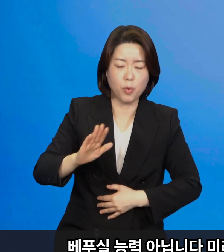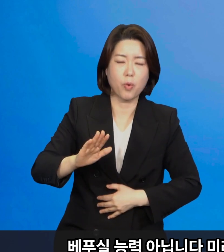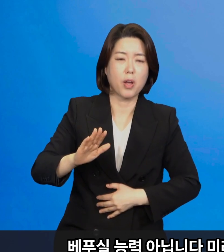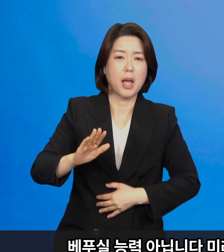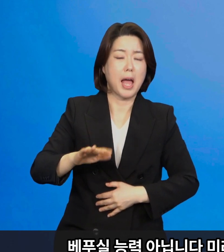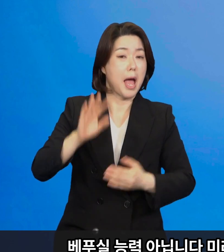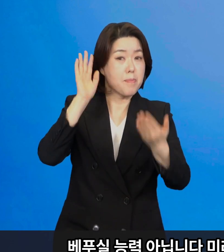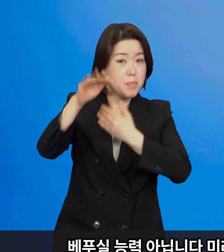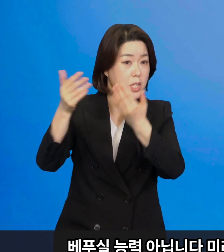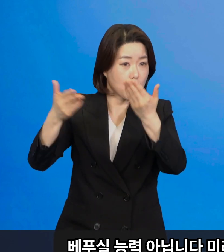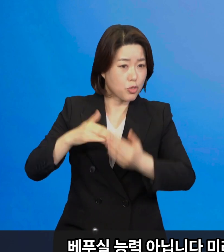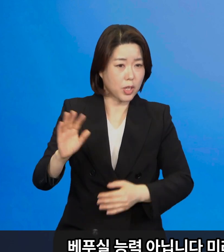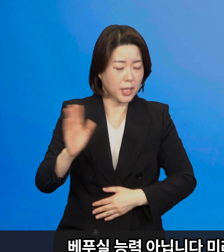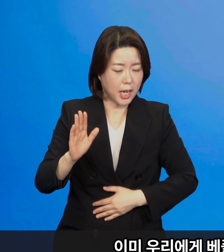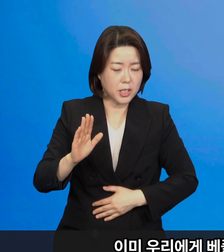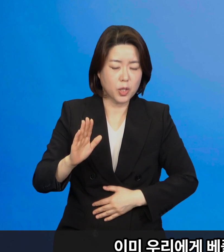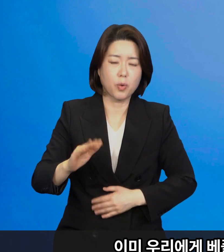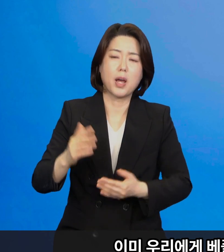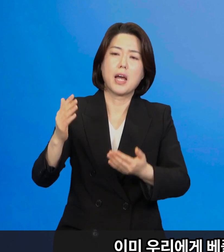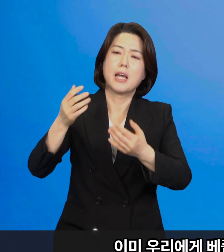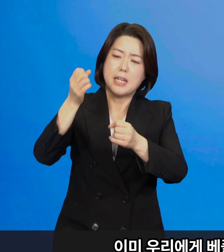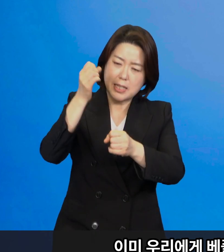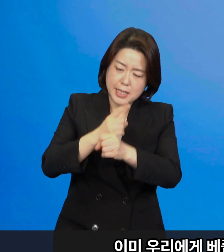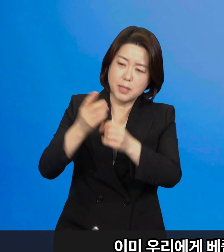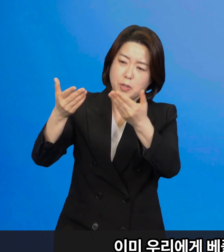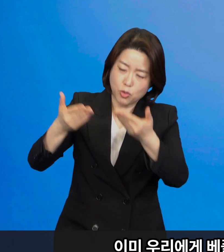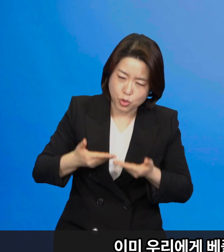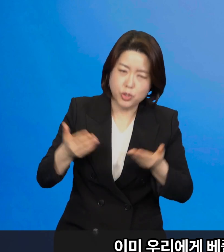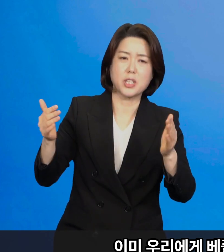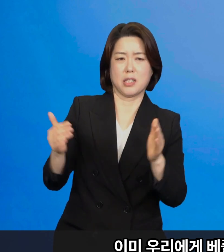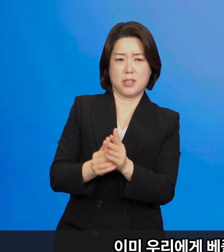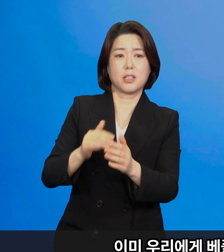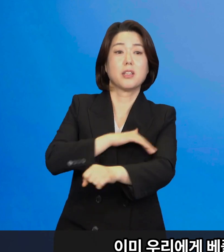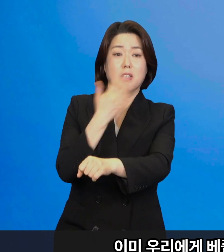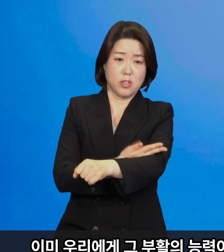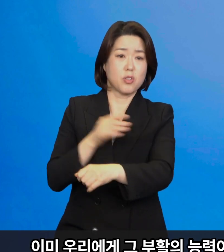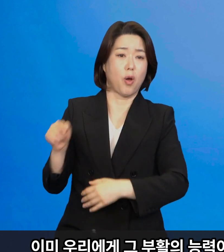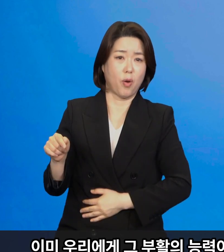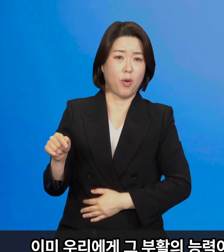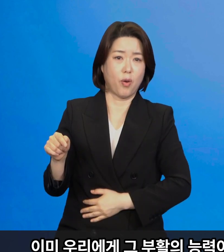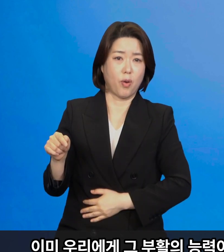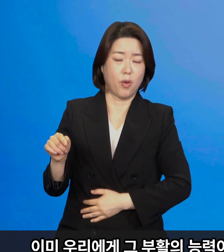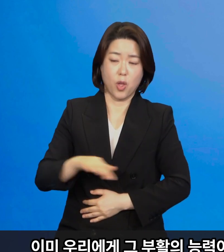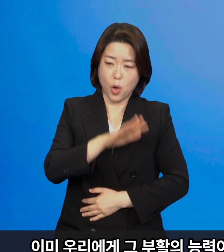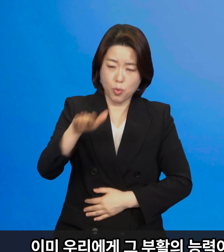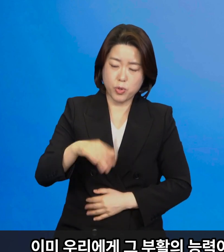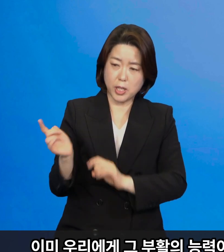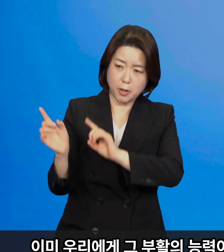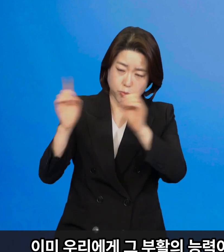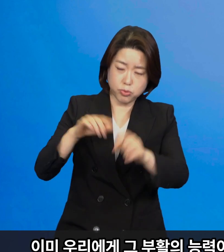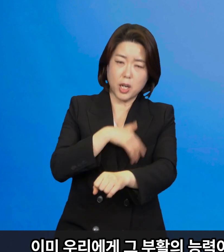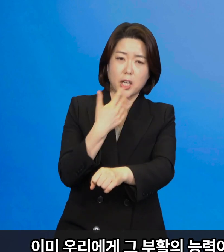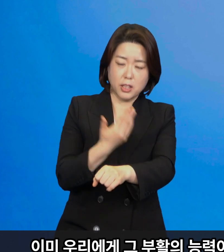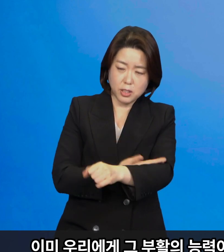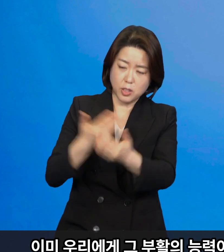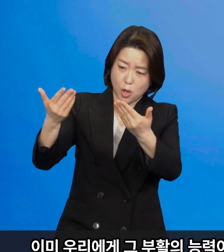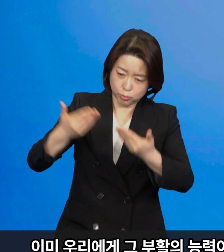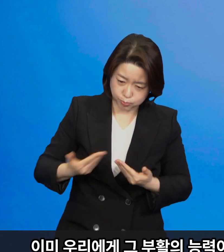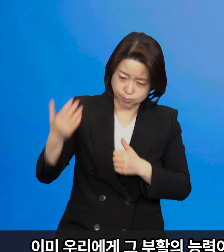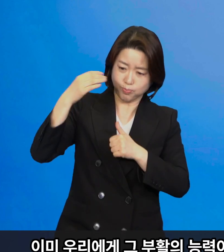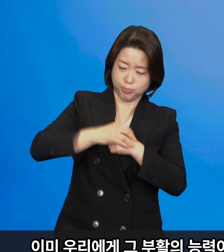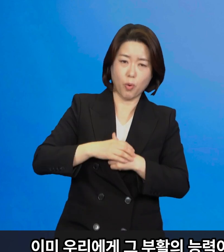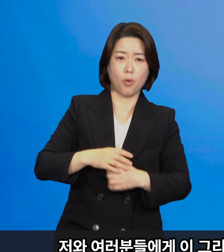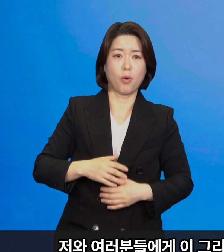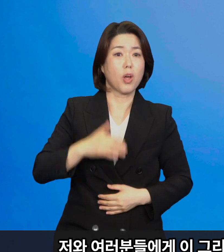미래에 주시겠다는 것이 아니고 이미 우리에게 베풀어 주셨다는 것이죠. 이미 우리에게 그 부활의 능력이 주어졌다는